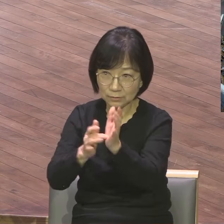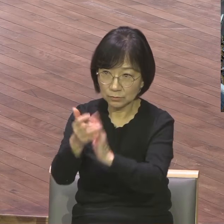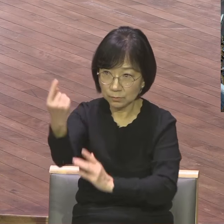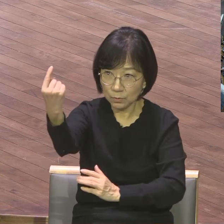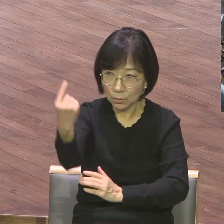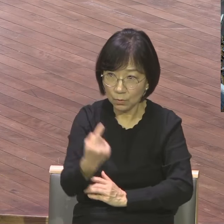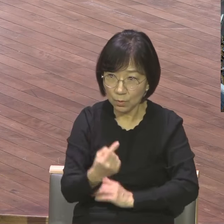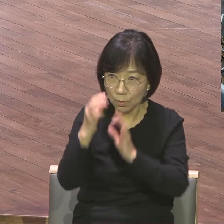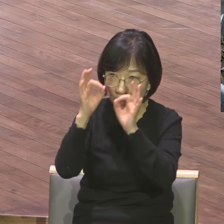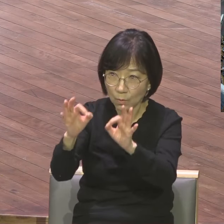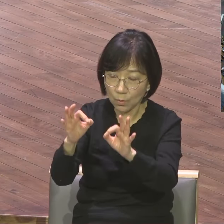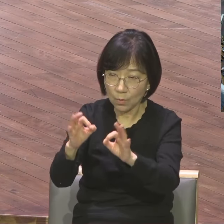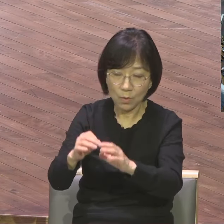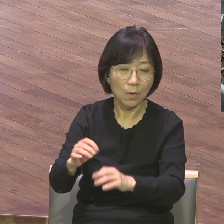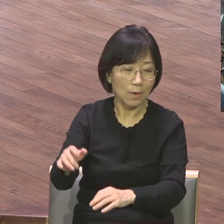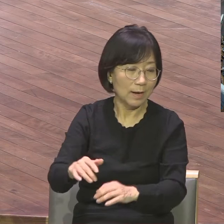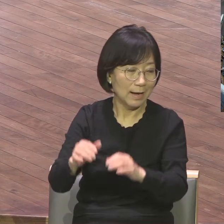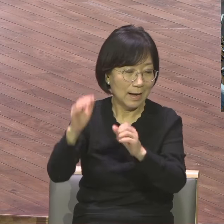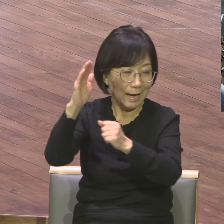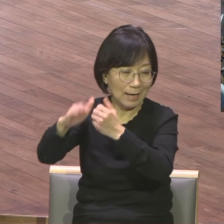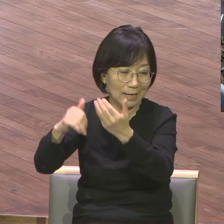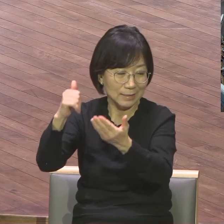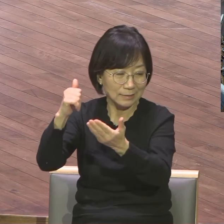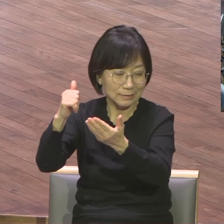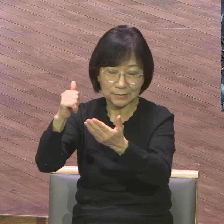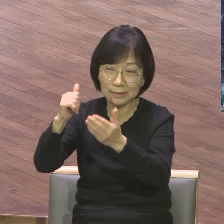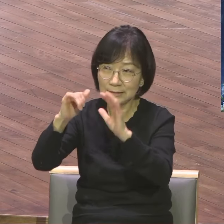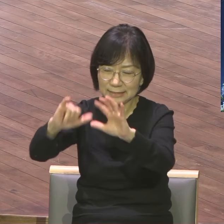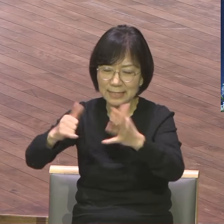지고 가는 하나님의 어린 양이로다.